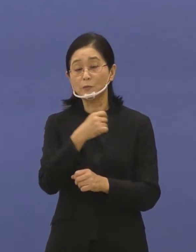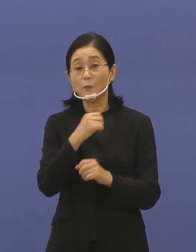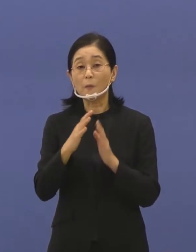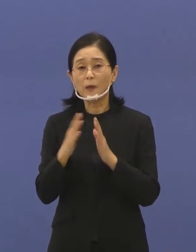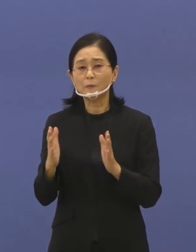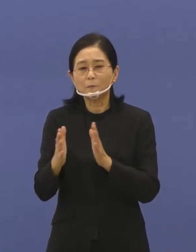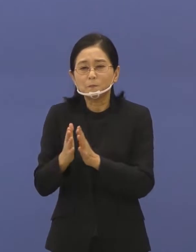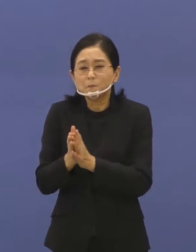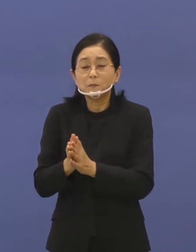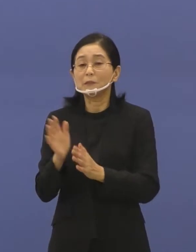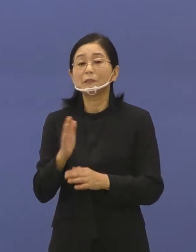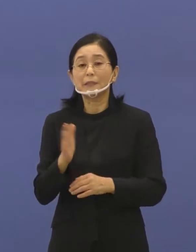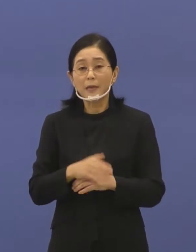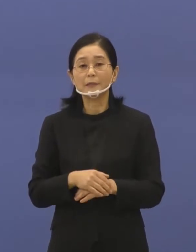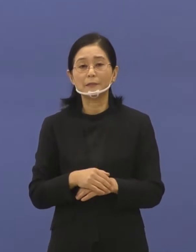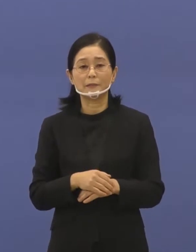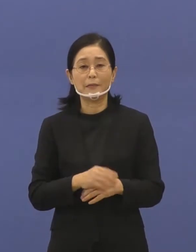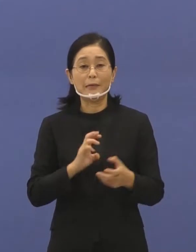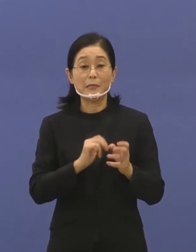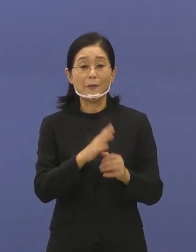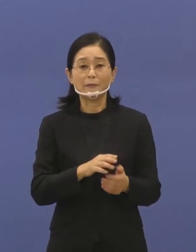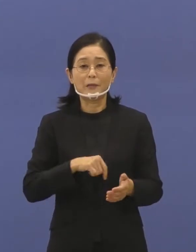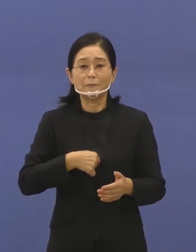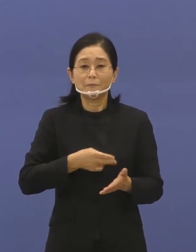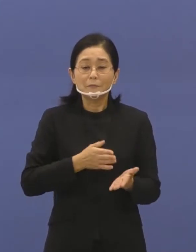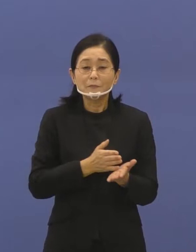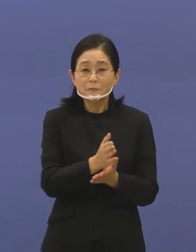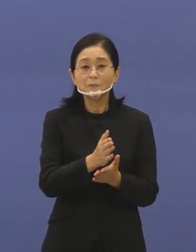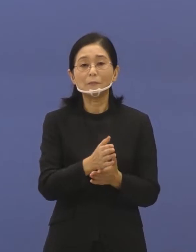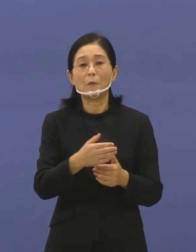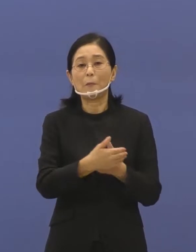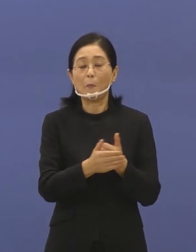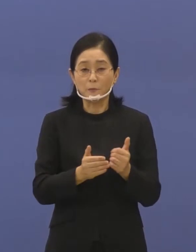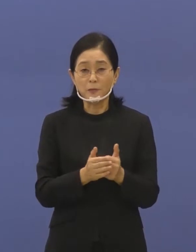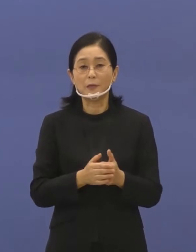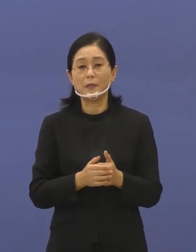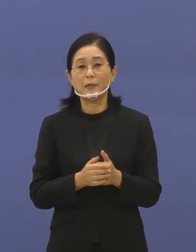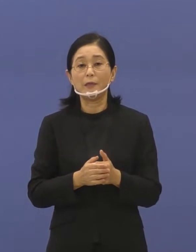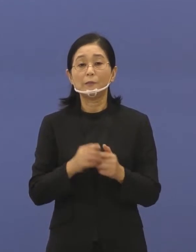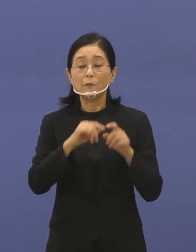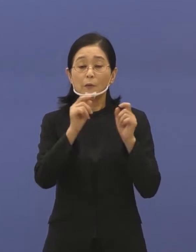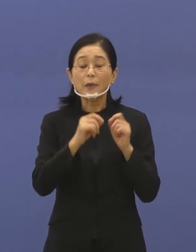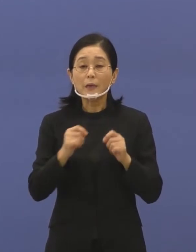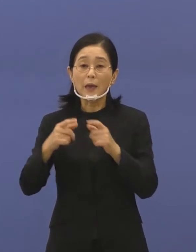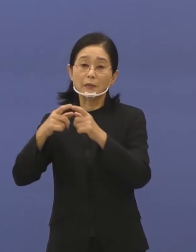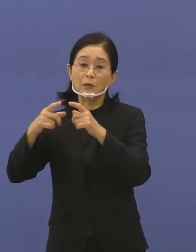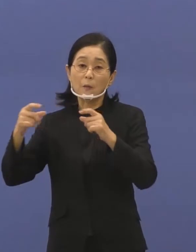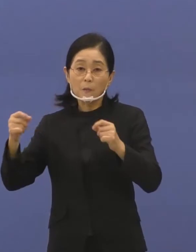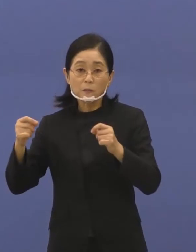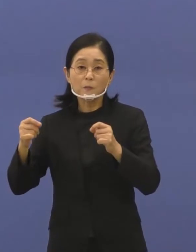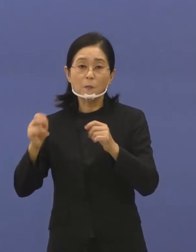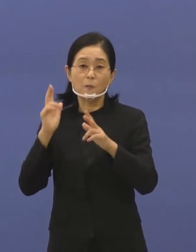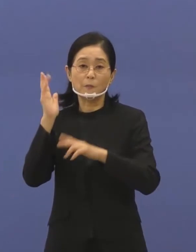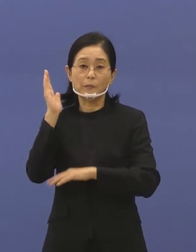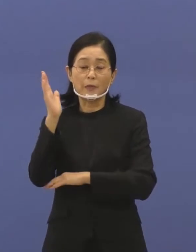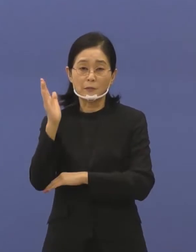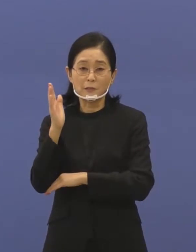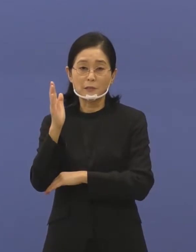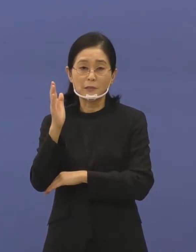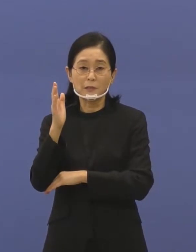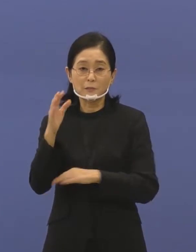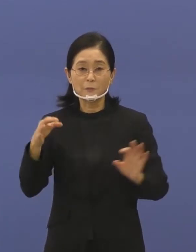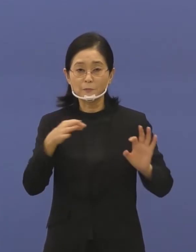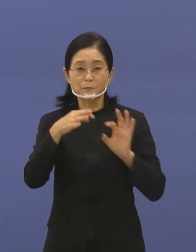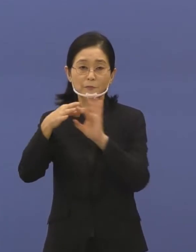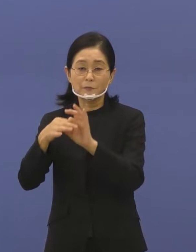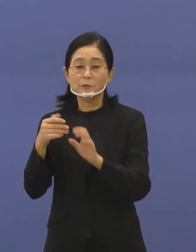ない岩手の政治を守り、そして日本の政治を統一教会と癒着する政治から変えてい